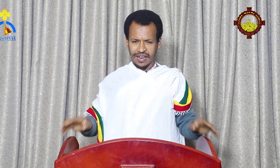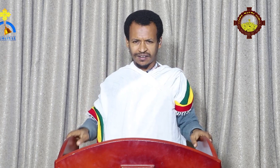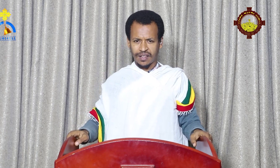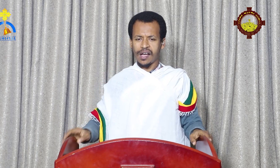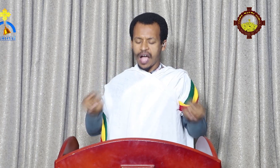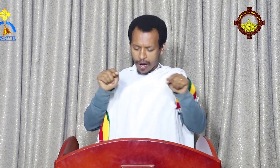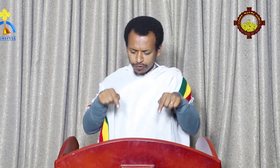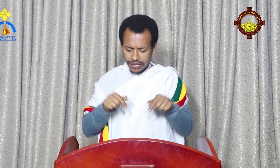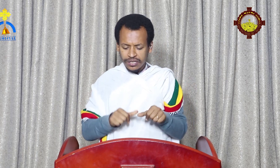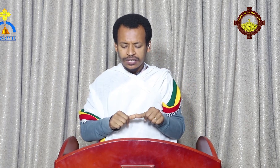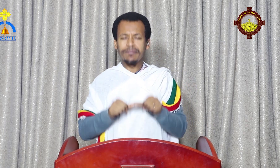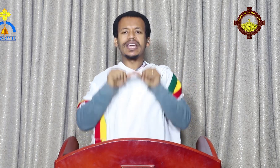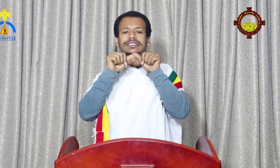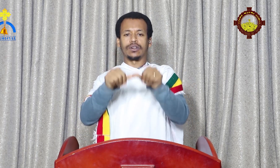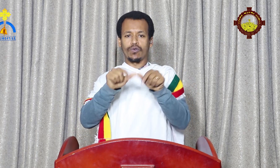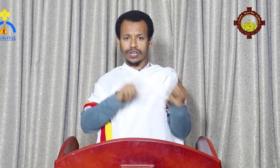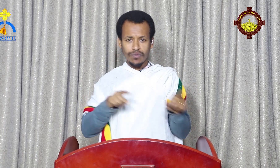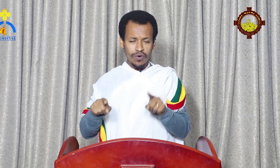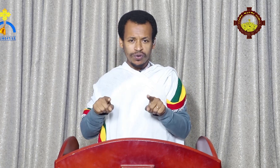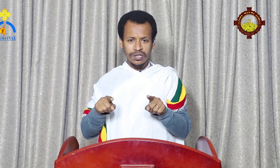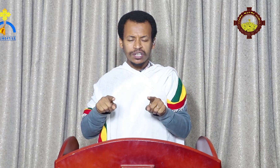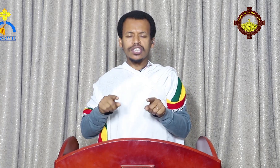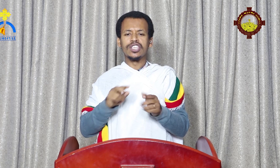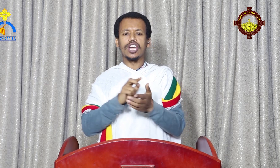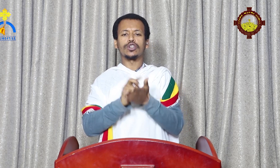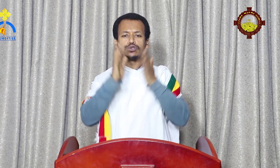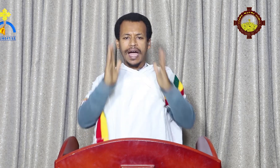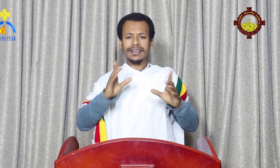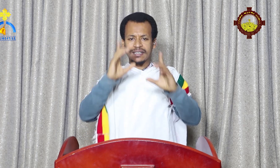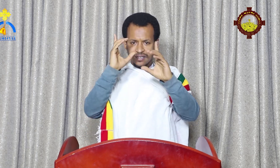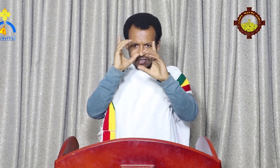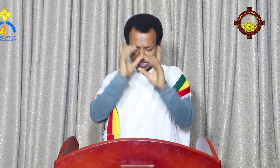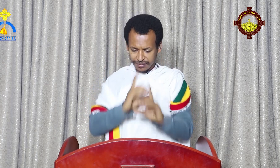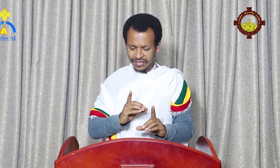ተነጋግረናል። አሁን የሚቀጥለው ደግሞ የቅዱሳን ክብር